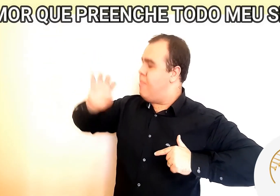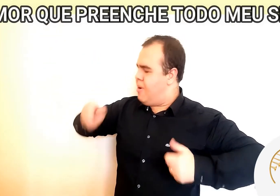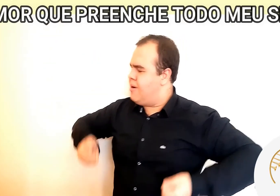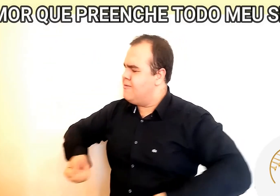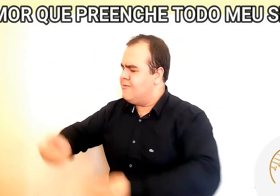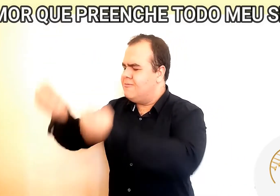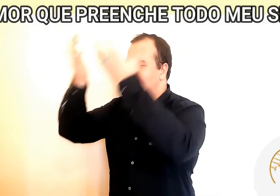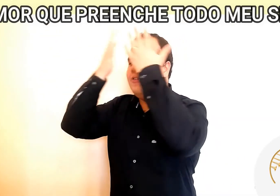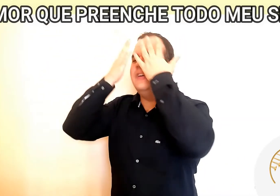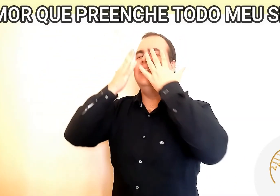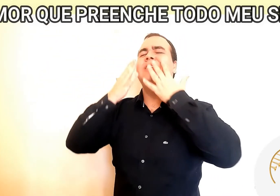todo o meu